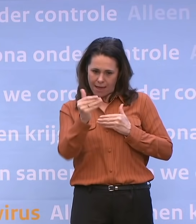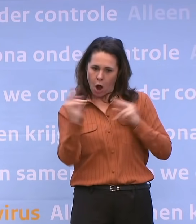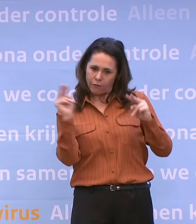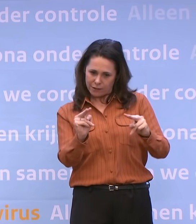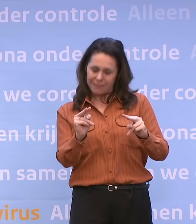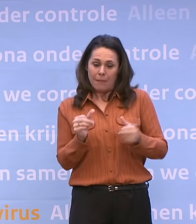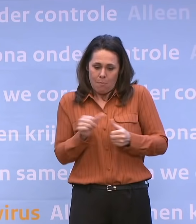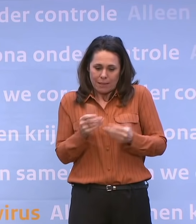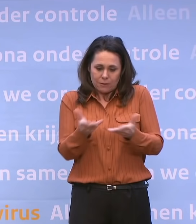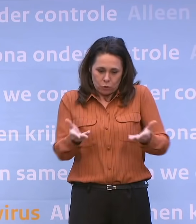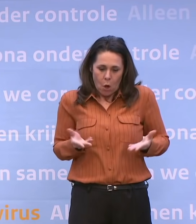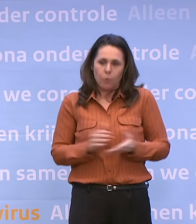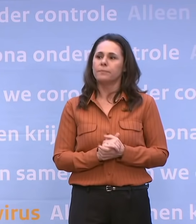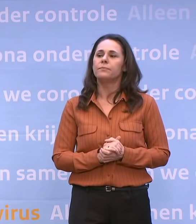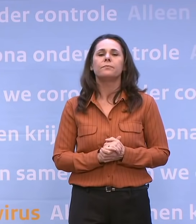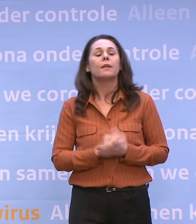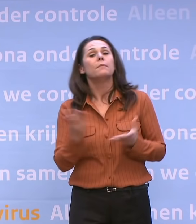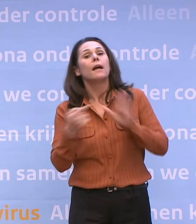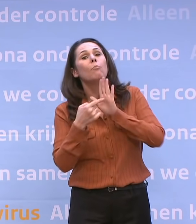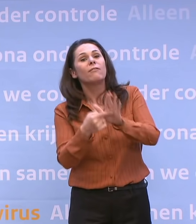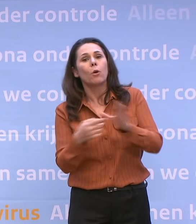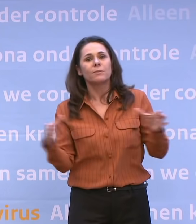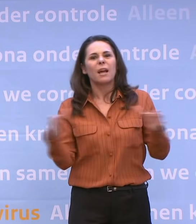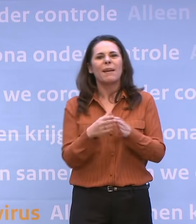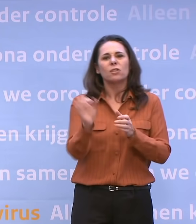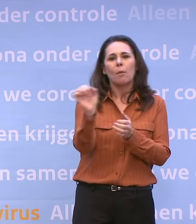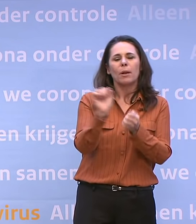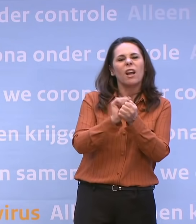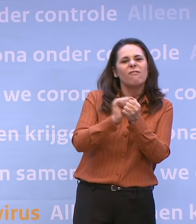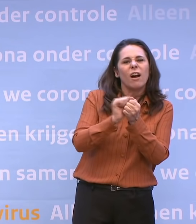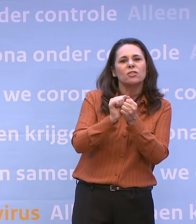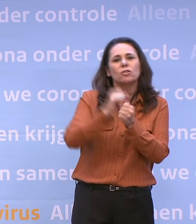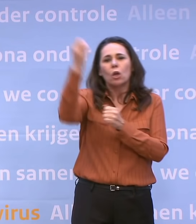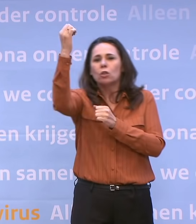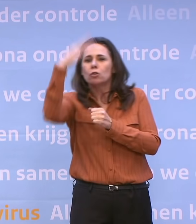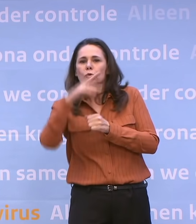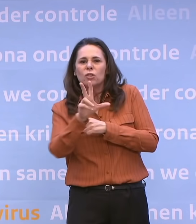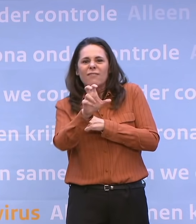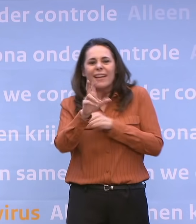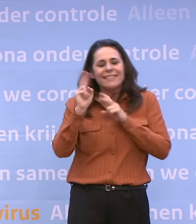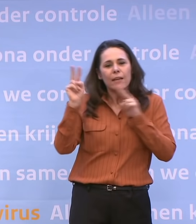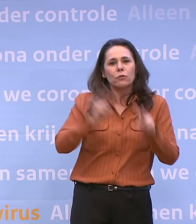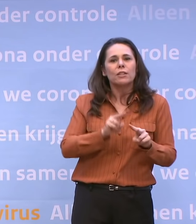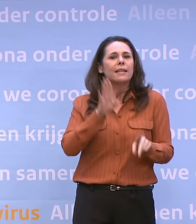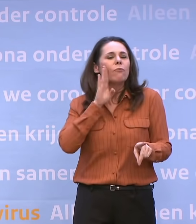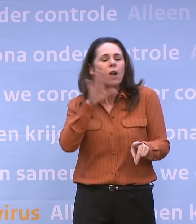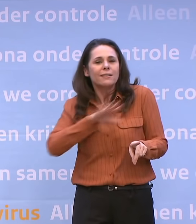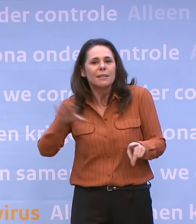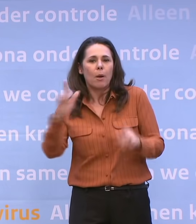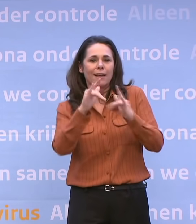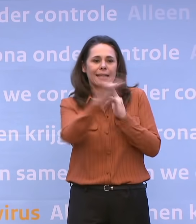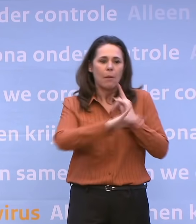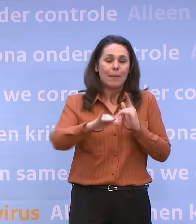zo is, moet ik u zeggen, is dat is besloten dat zaken als gemeenschappelijke was, wc en douchevoorzieningen op campings en vakantieparken te sluiten. Die gaan